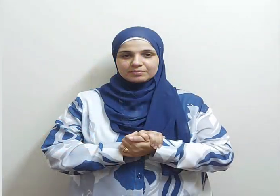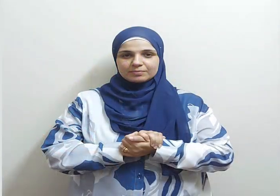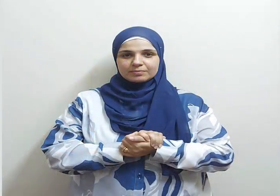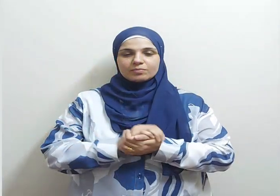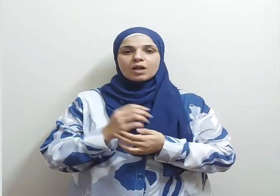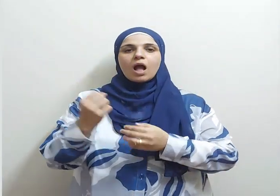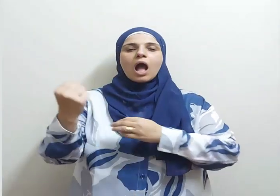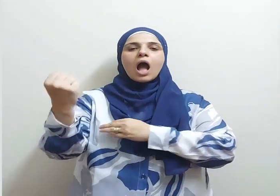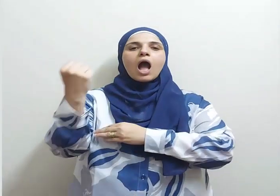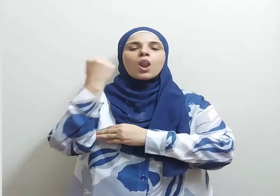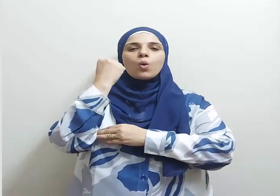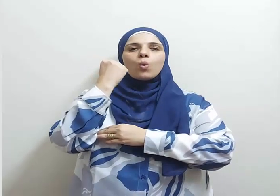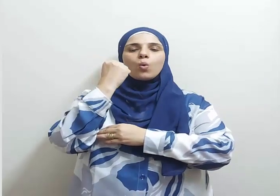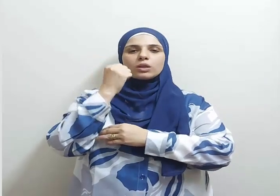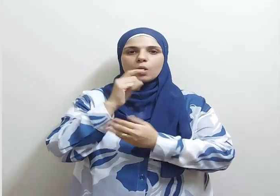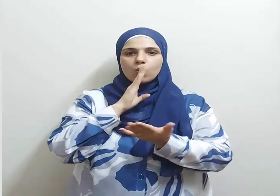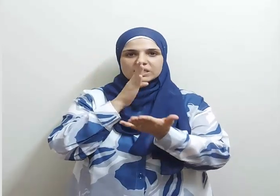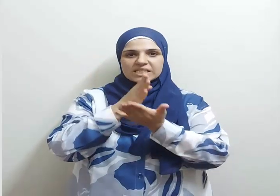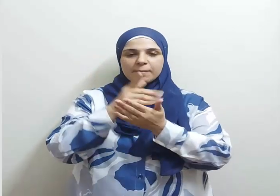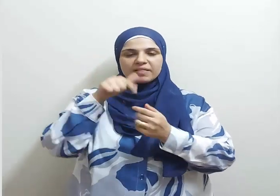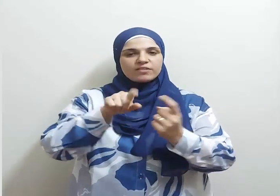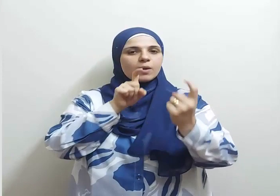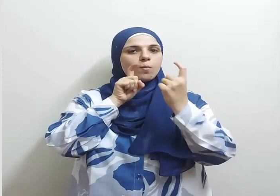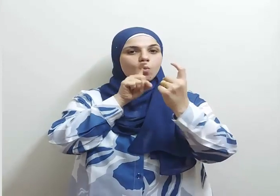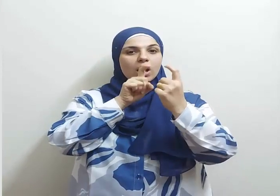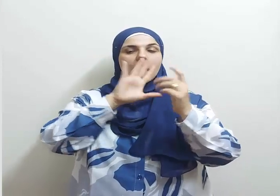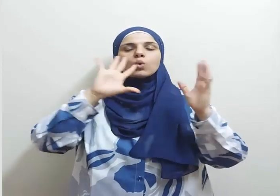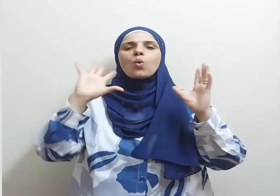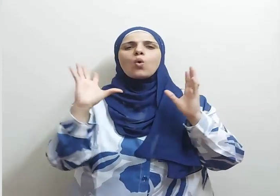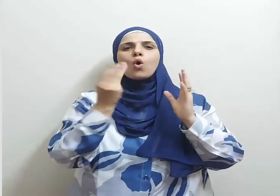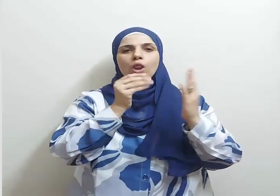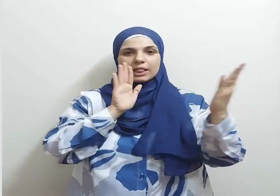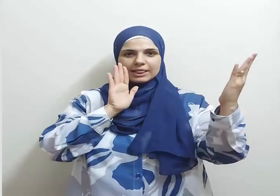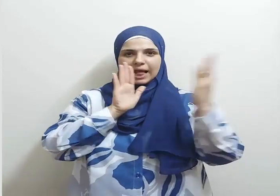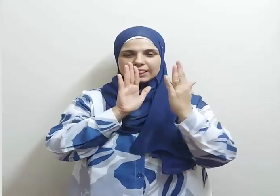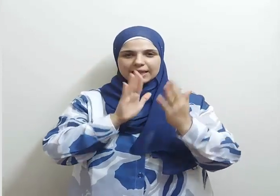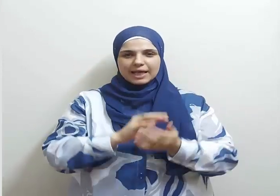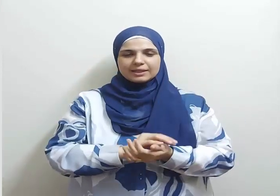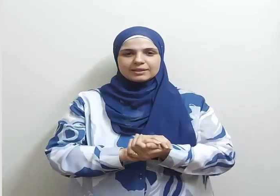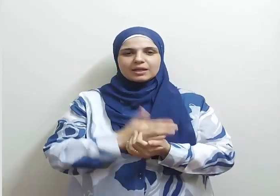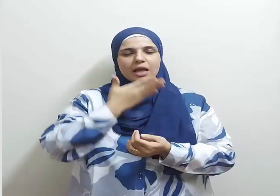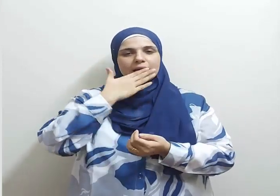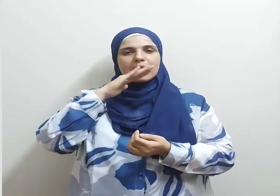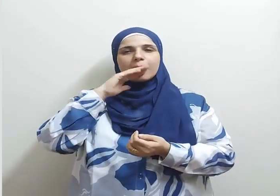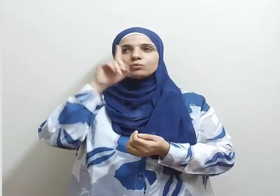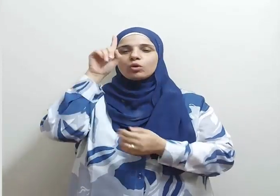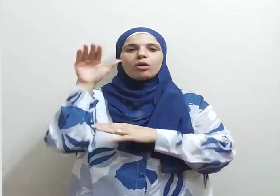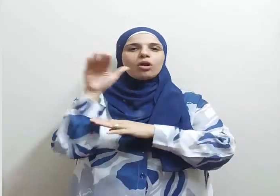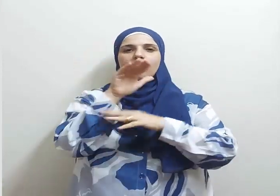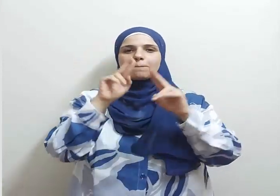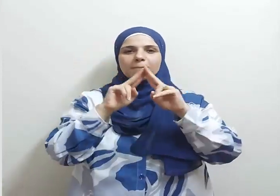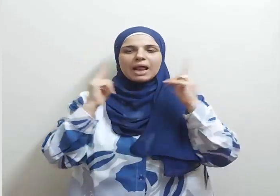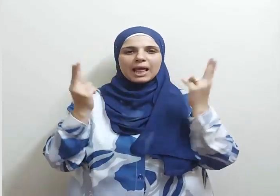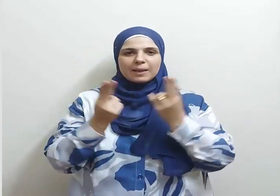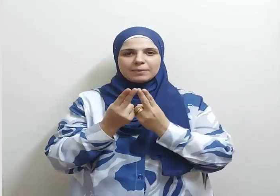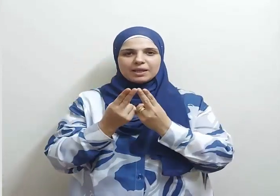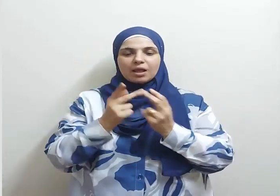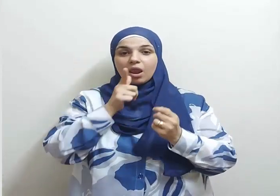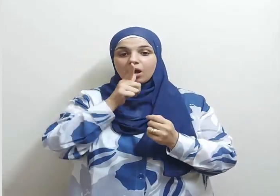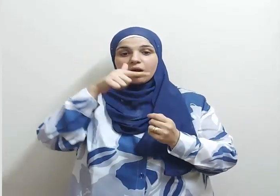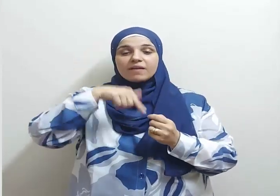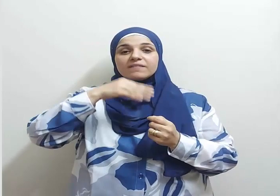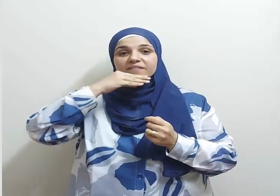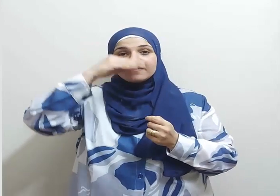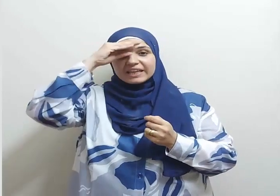القوه والثبات في مواجهه التحديات الحمد لله رب الع العالمين